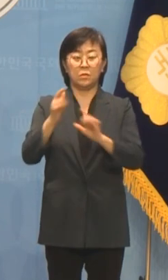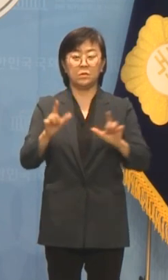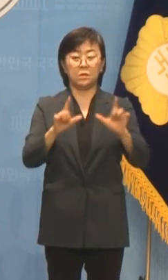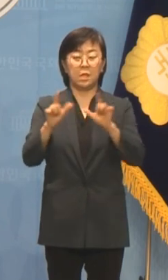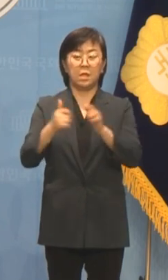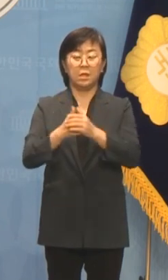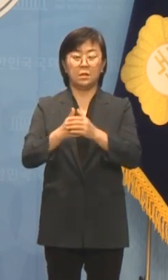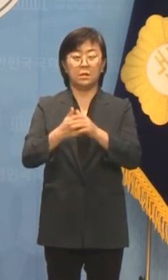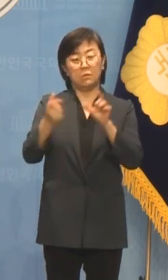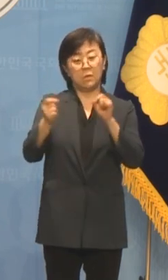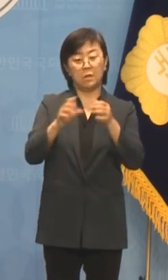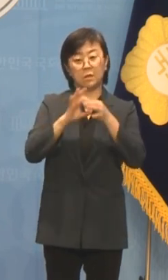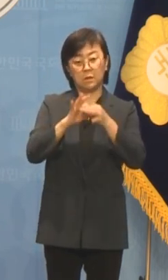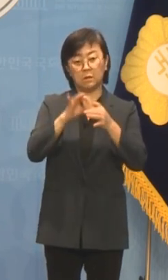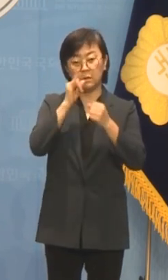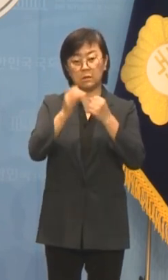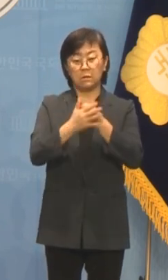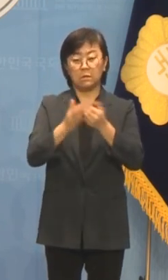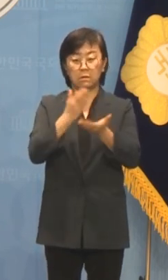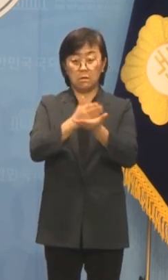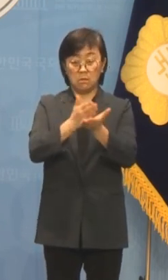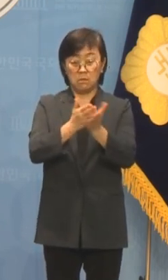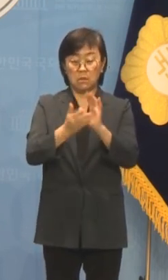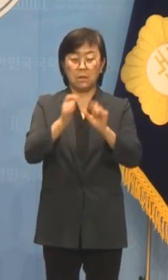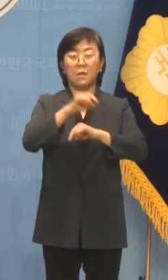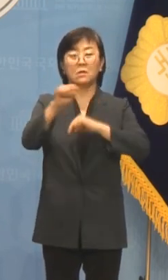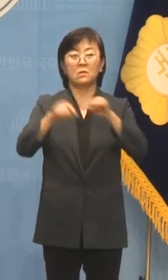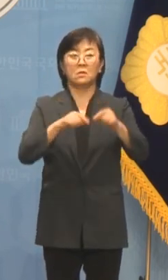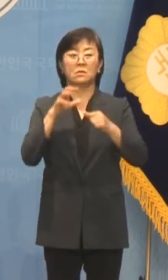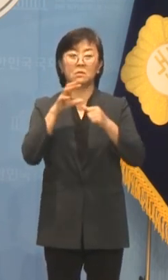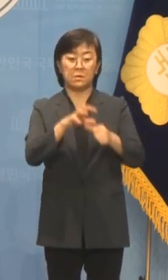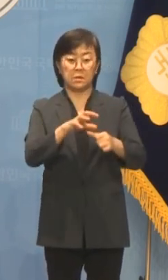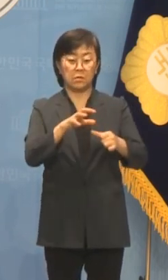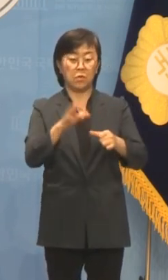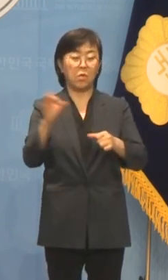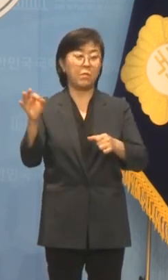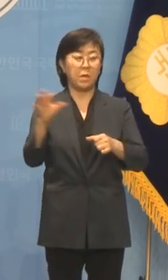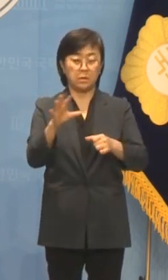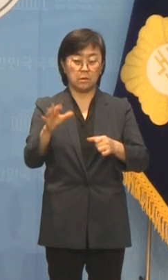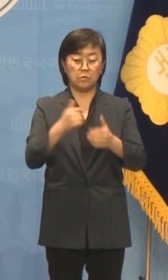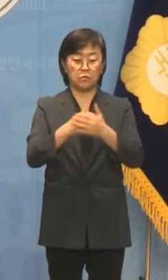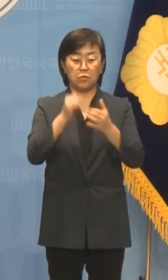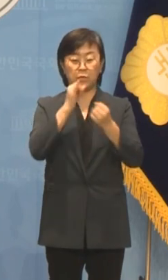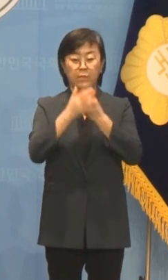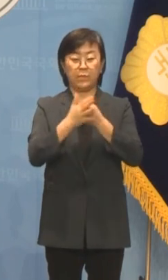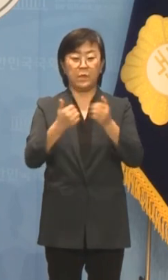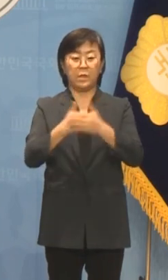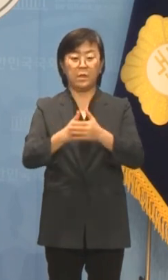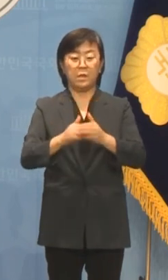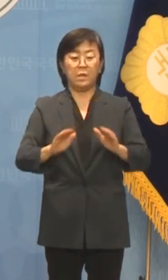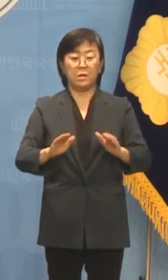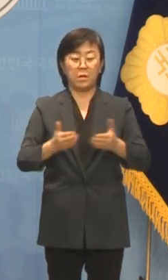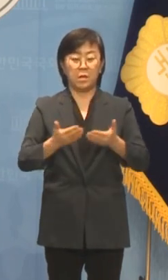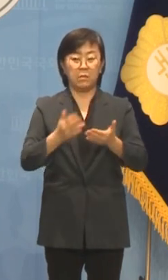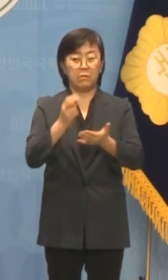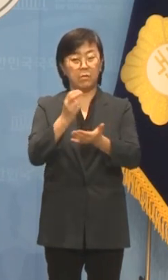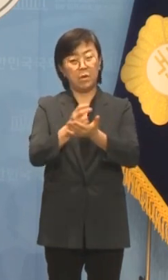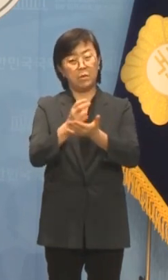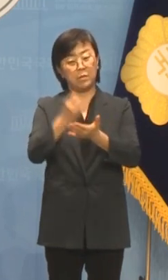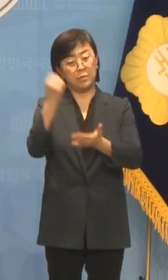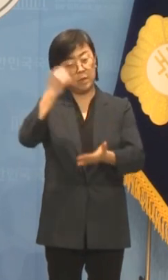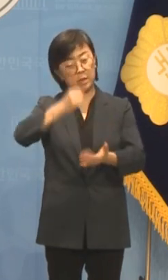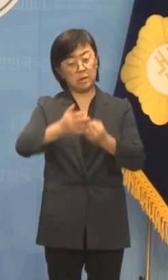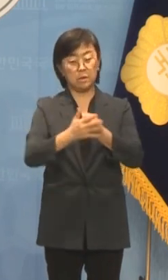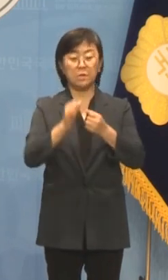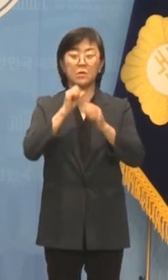활동과 밀접한 관련이 있는 각종 행정 제재 감면 조치를 시행하여 경미한 위반으로 인한